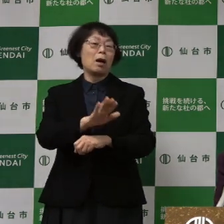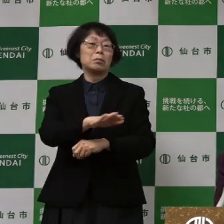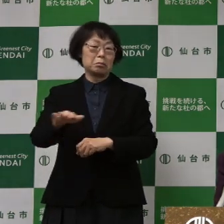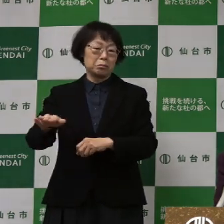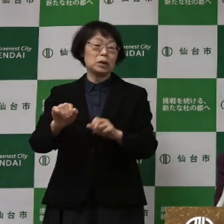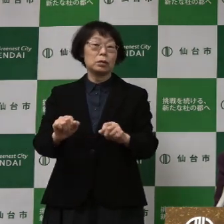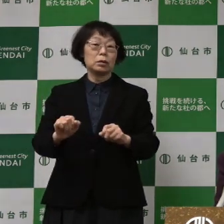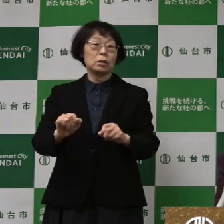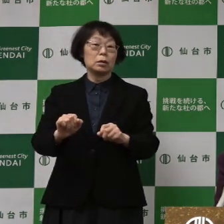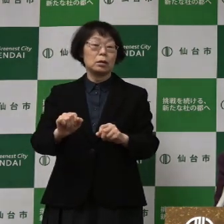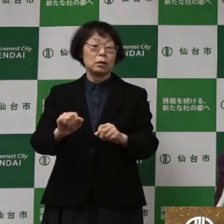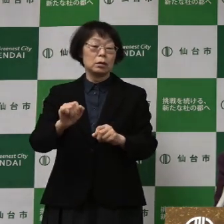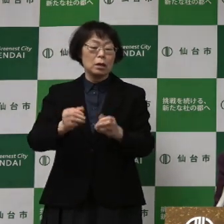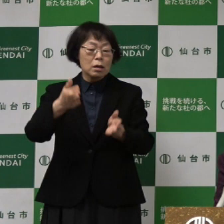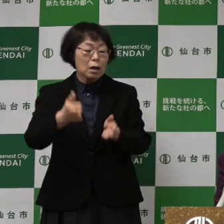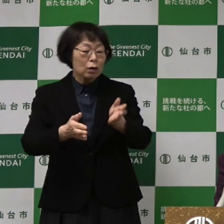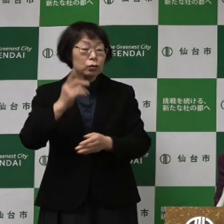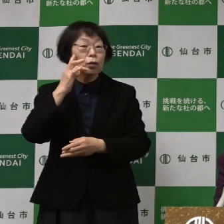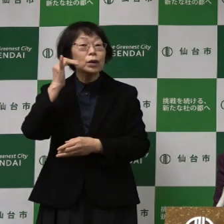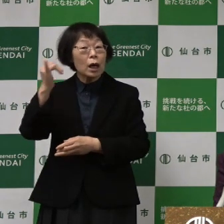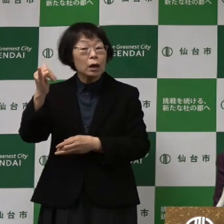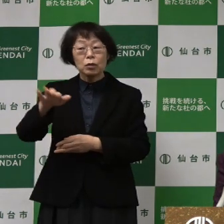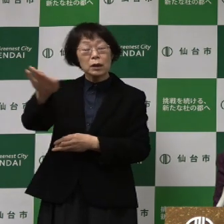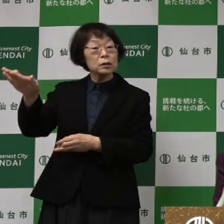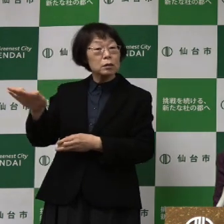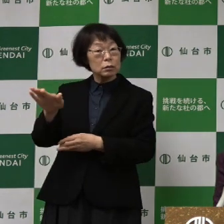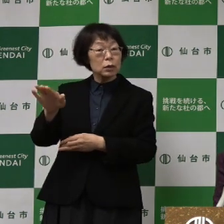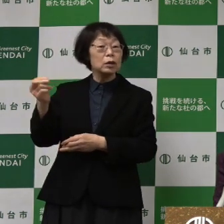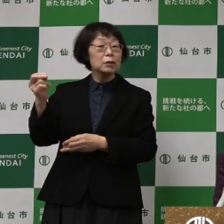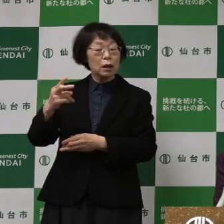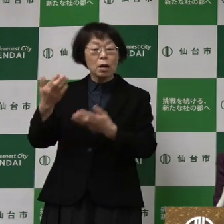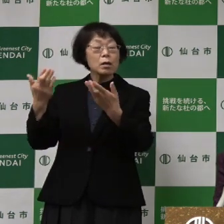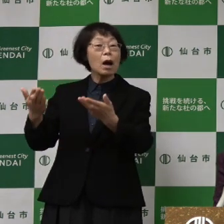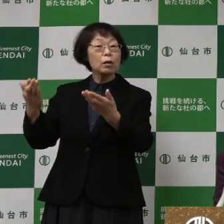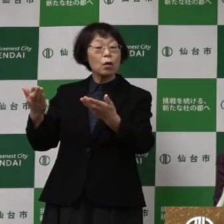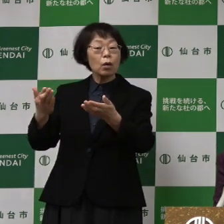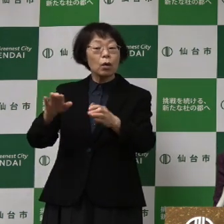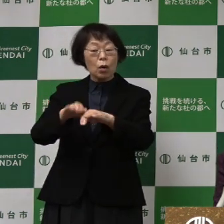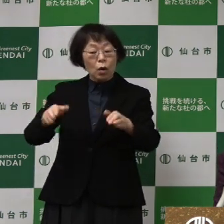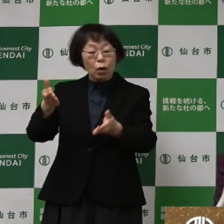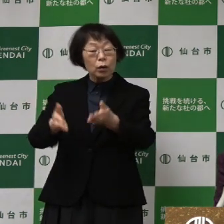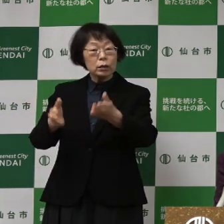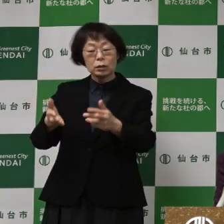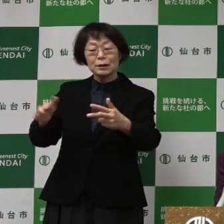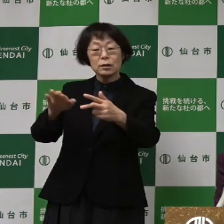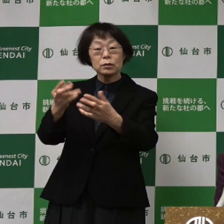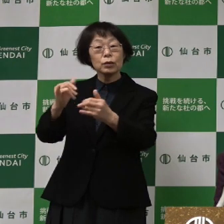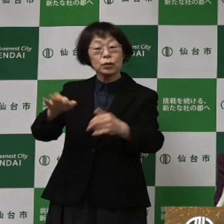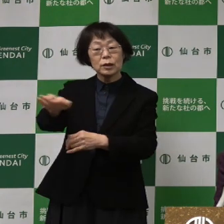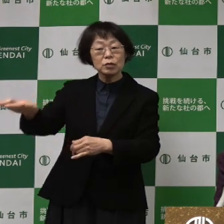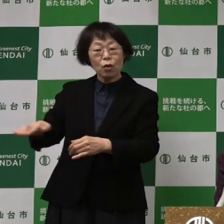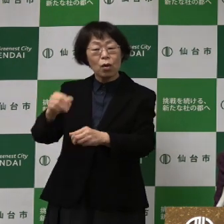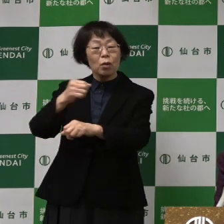その看護をされる、親の皆さんたち、また、学校や保育施設の方々も大